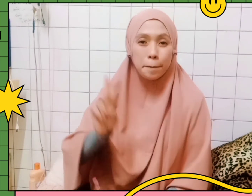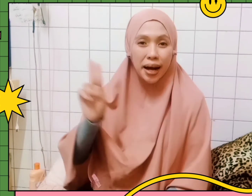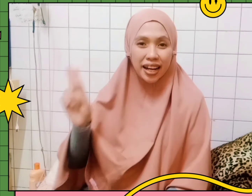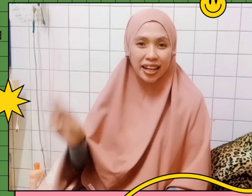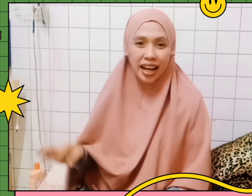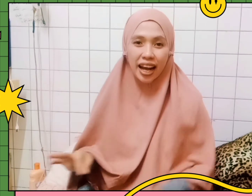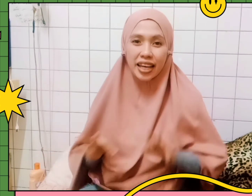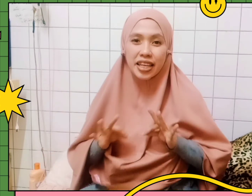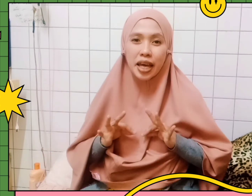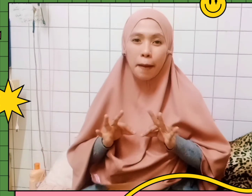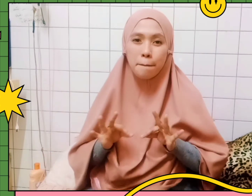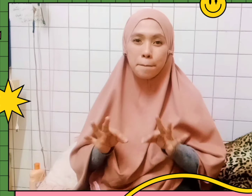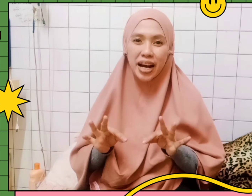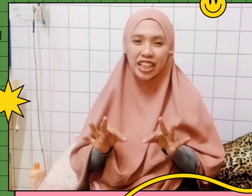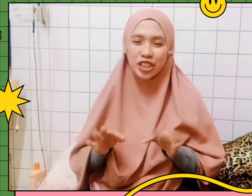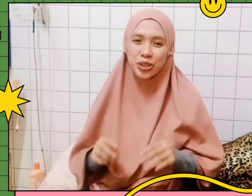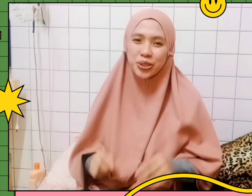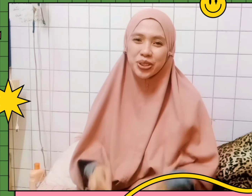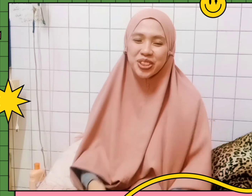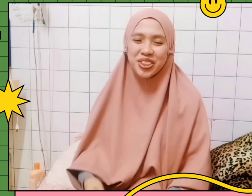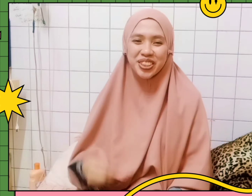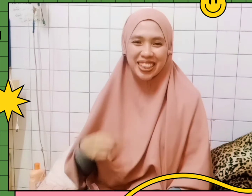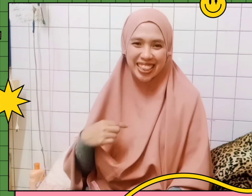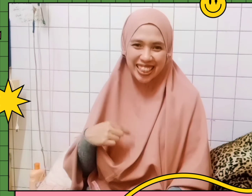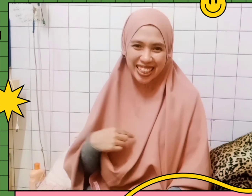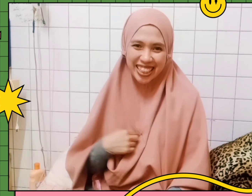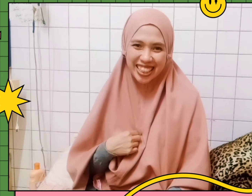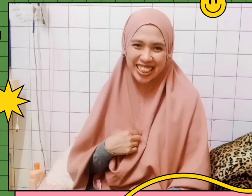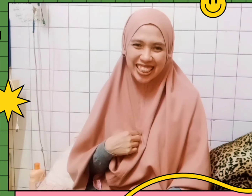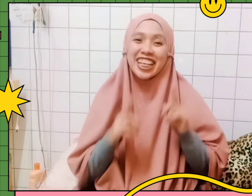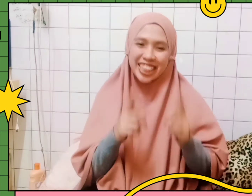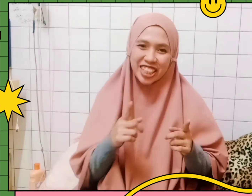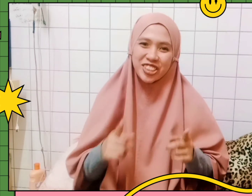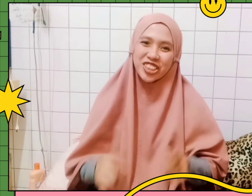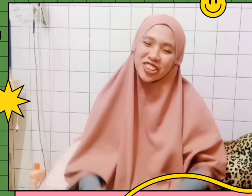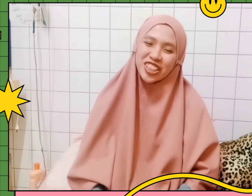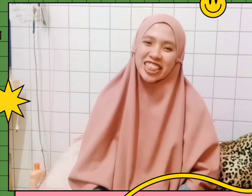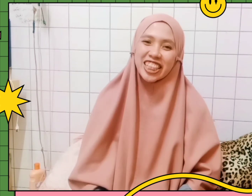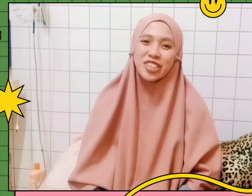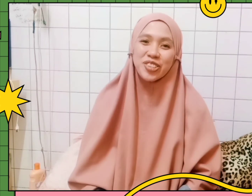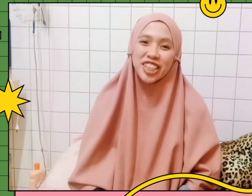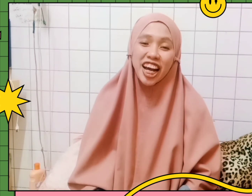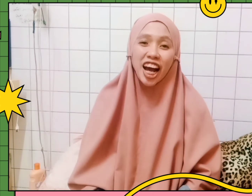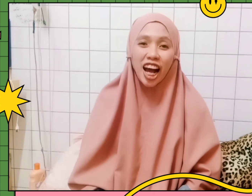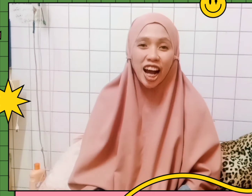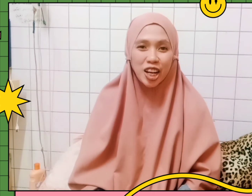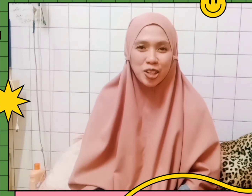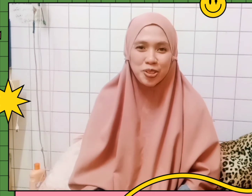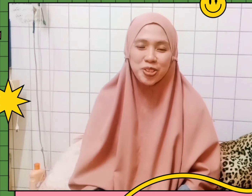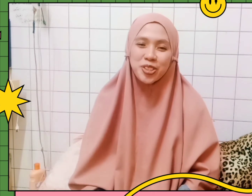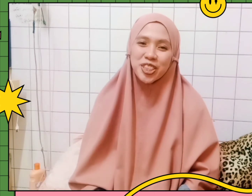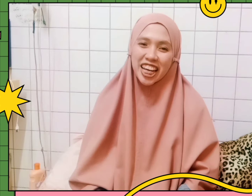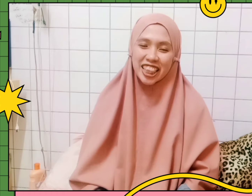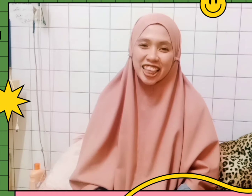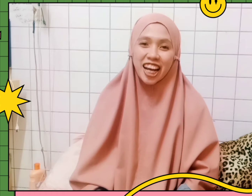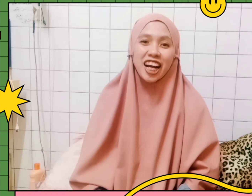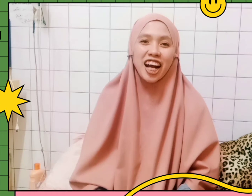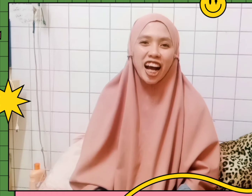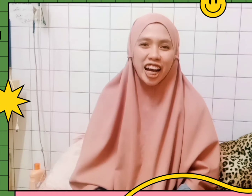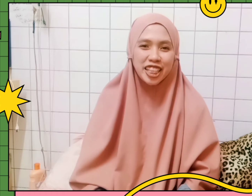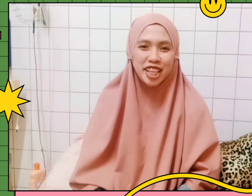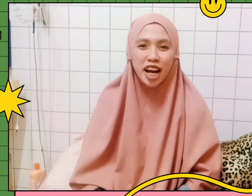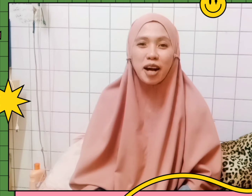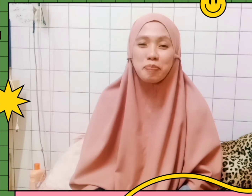hanya pakai baju ini. Terus contoh yang selanjutnya, aku